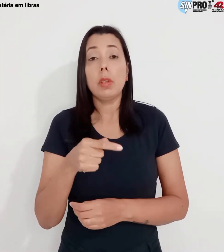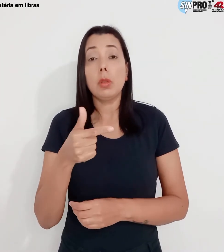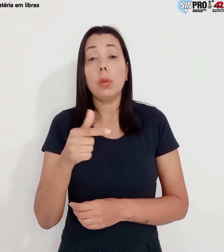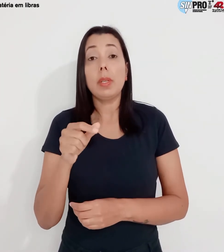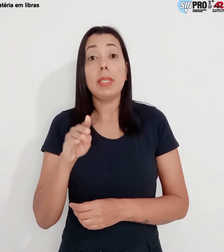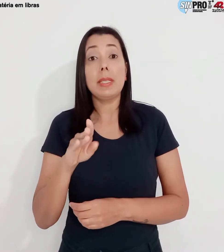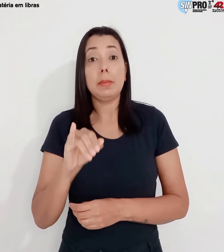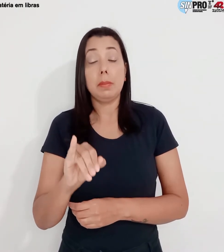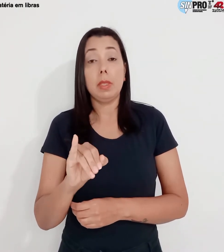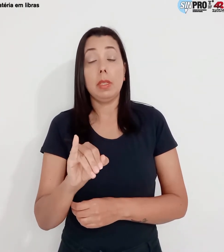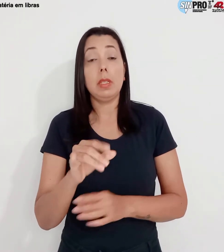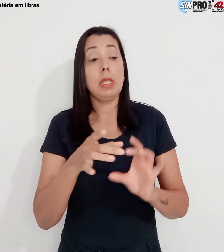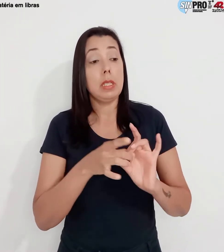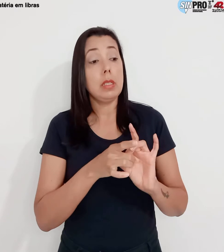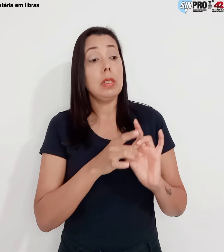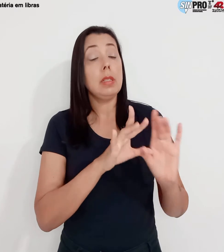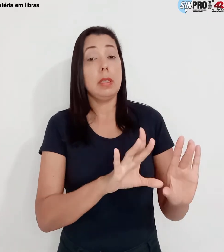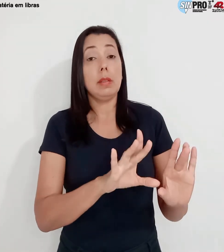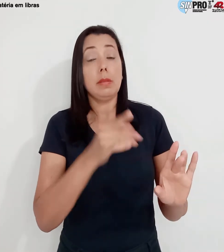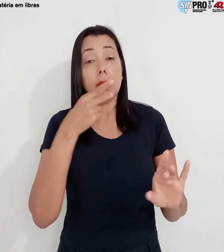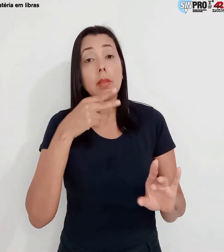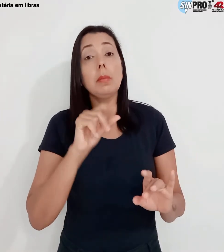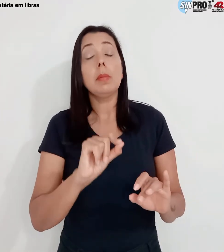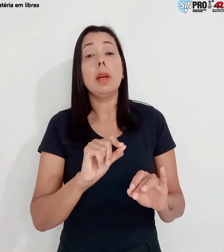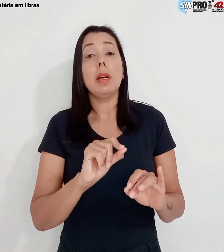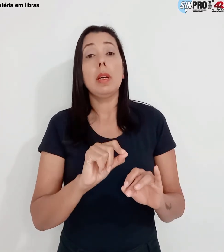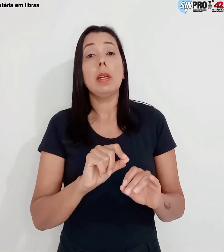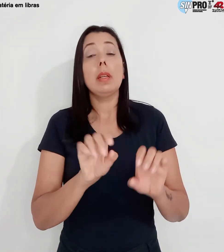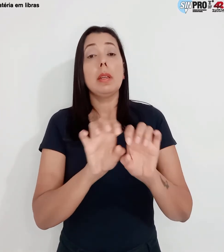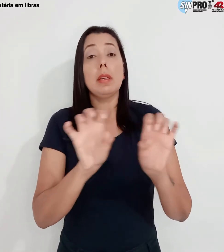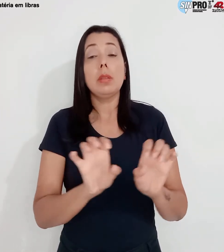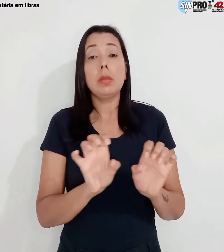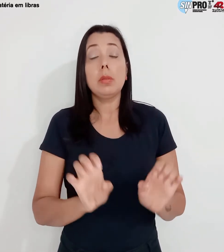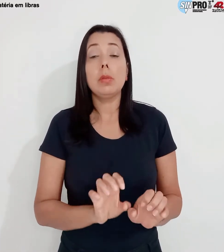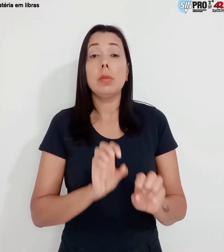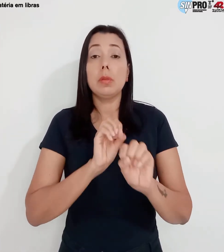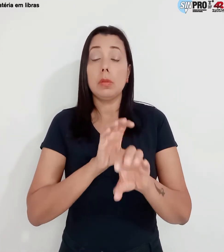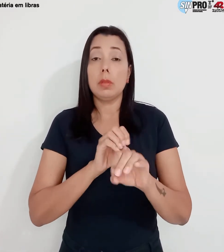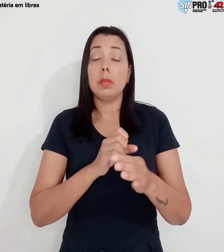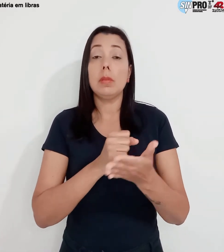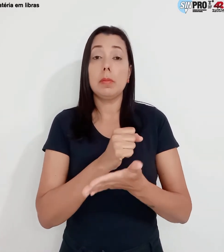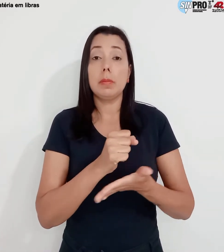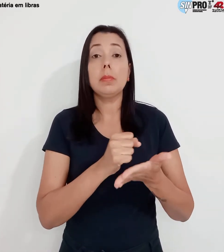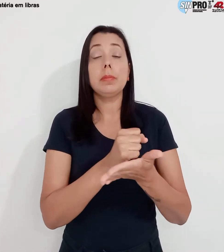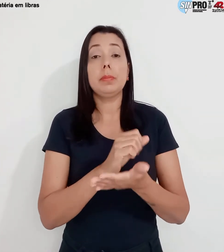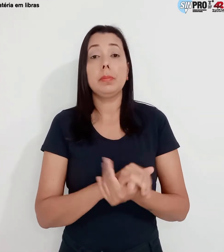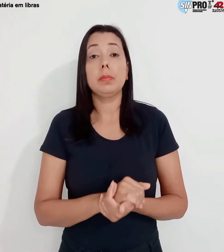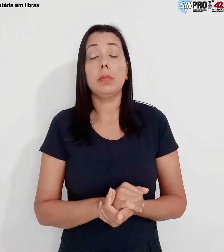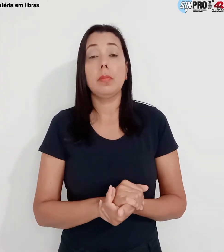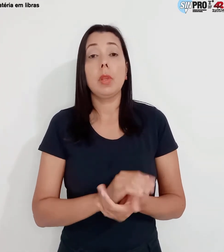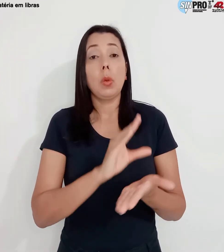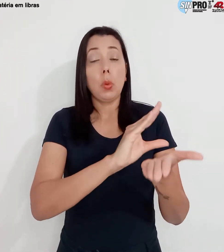1,2 bilhão disponível para infraestrutura da educação básica. Os